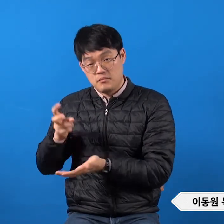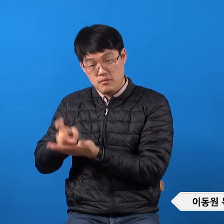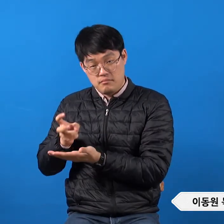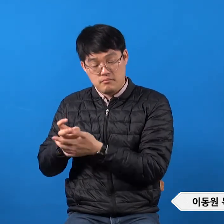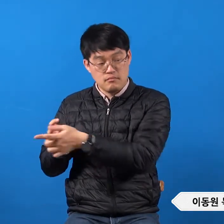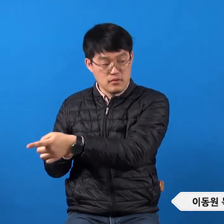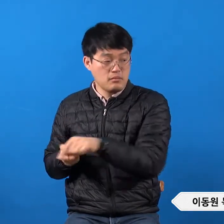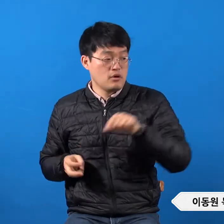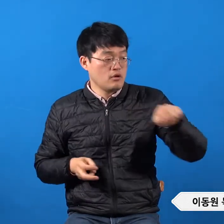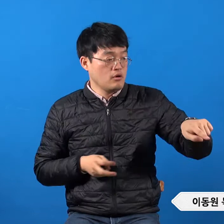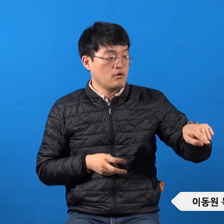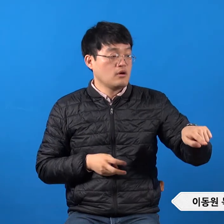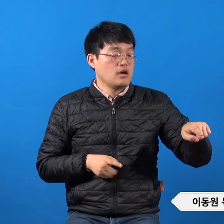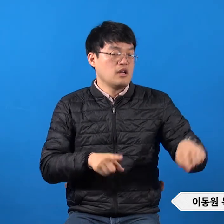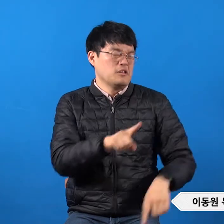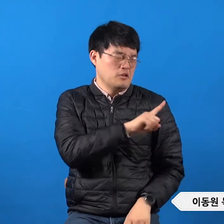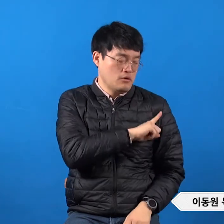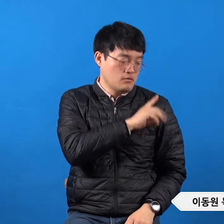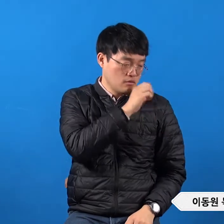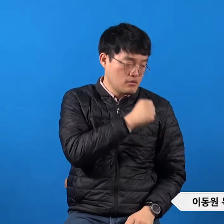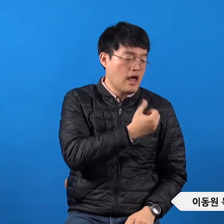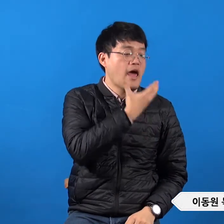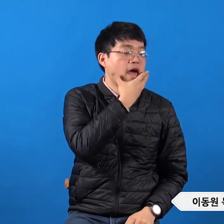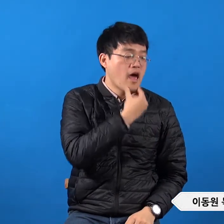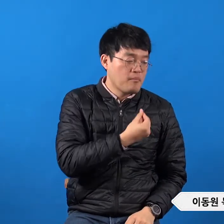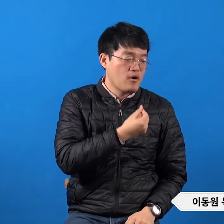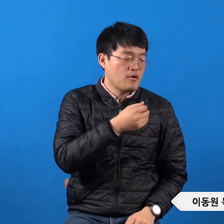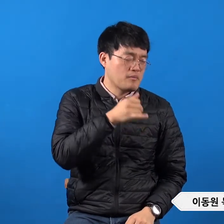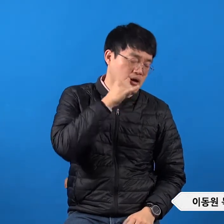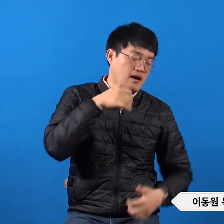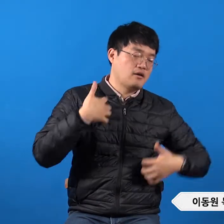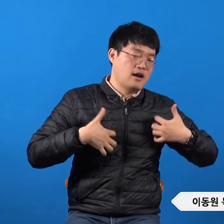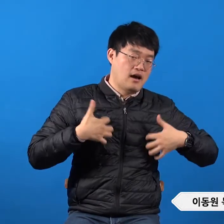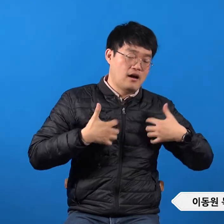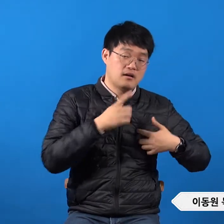에피큐리안의 최고선은 행복이나 쾌락이라고 할 수가 있습니다.